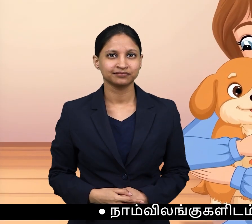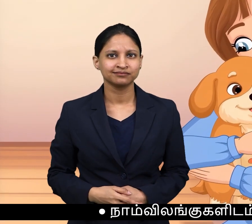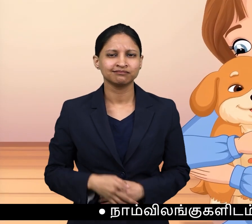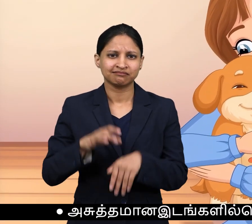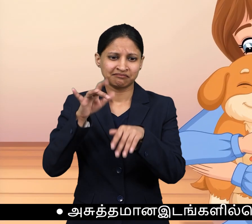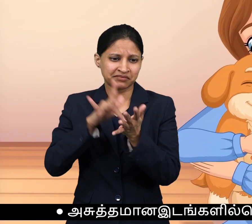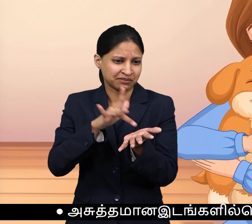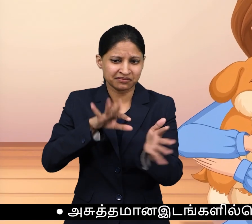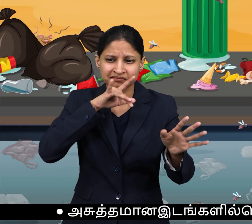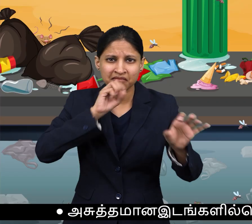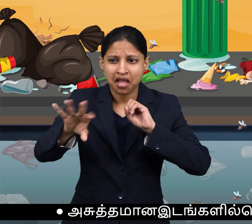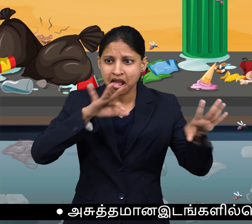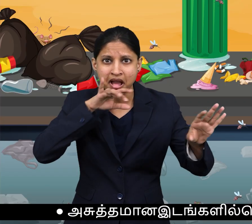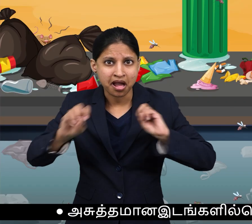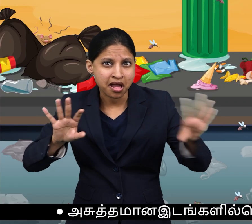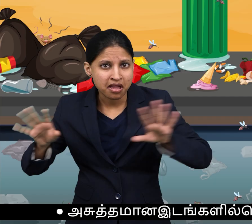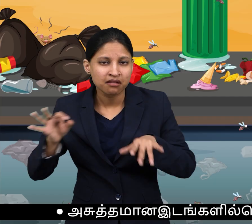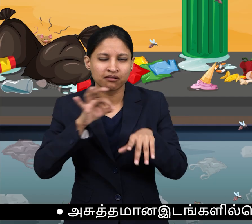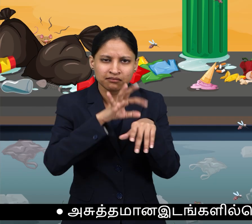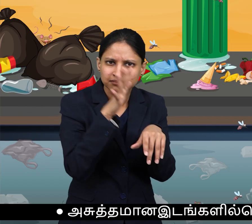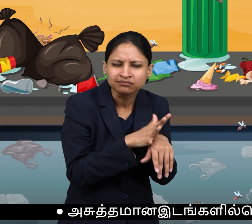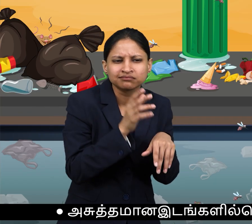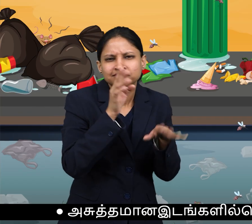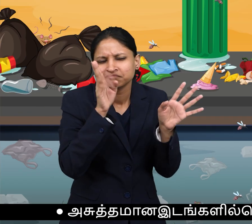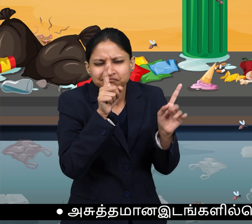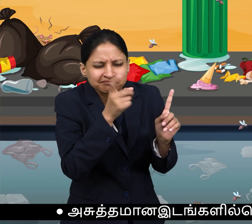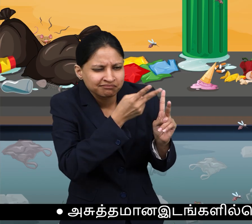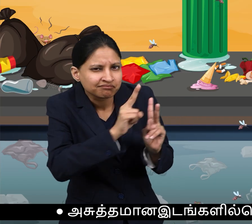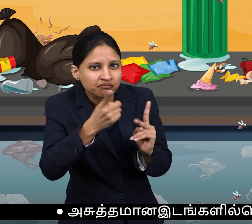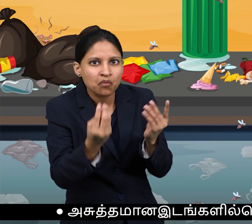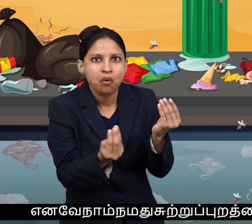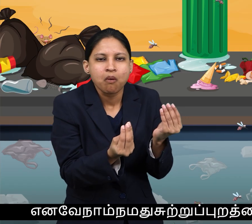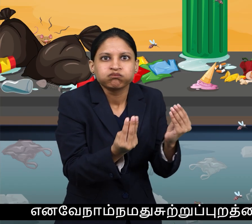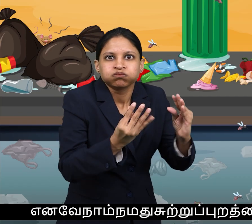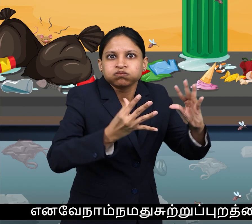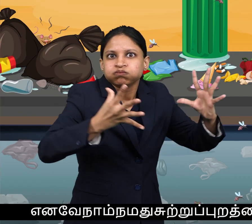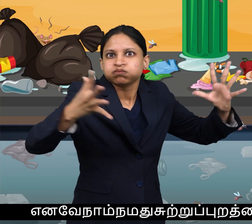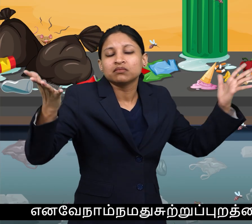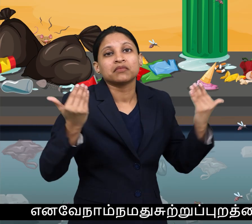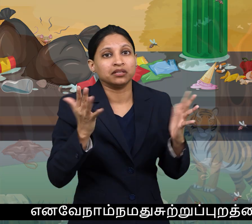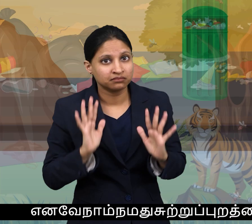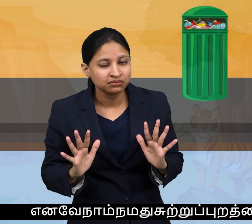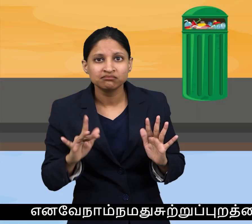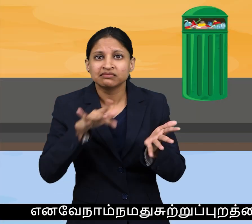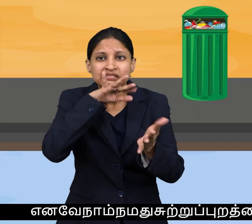அசுத்தமான இடங்களில் கொசுக்கள் மற்றும் ஈக்கள் வளரும். எனவே நாம் நமது